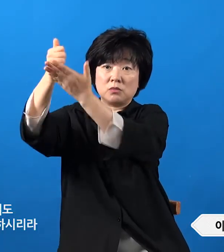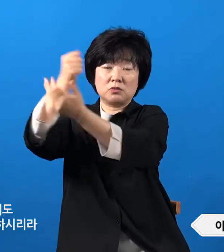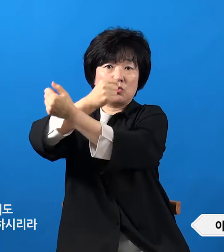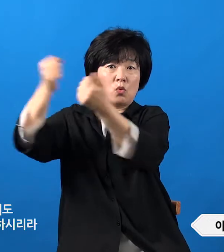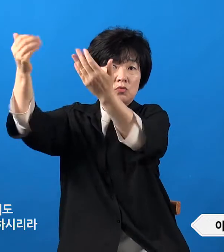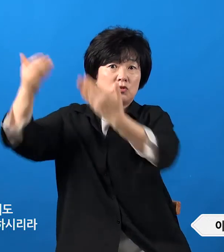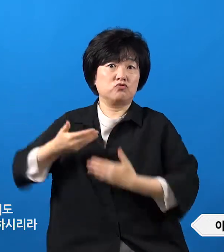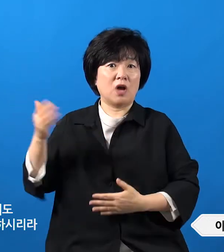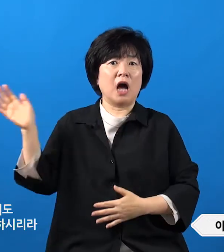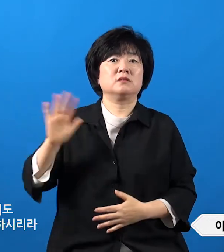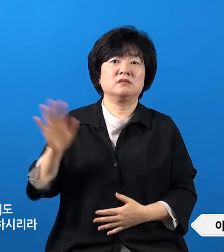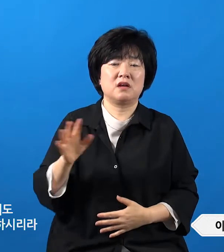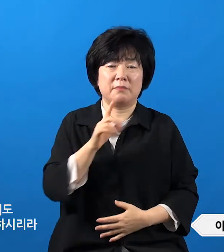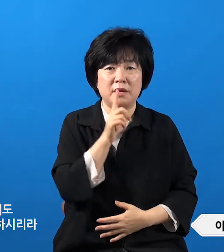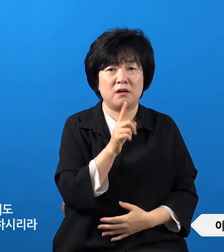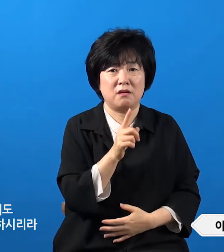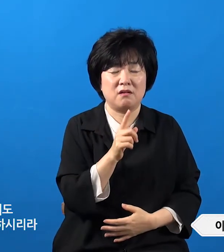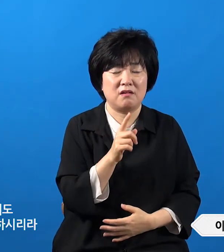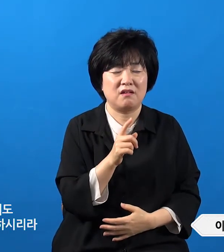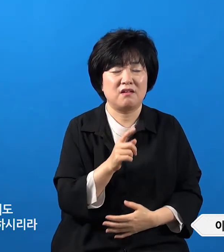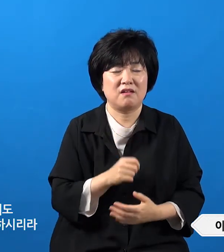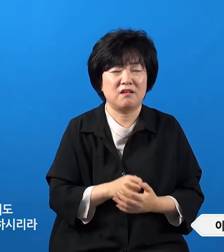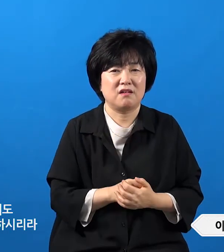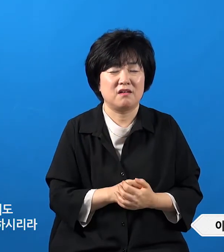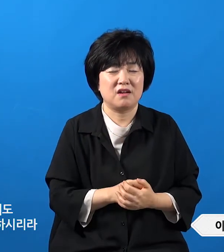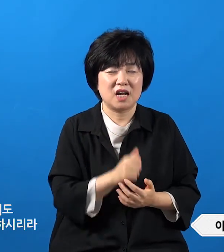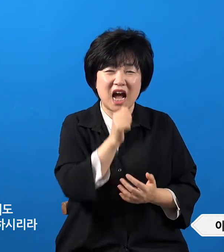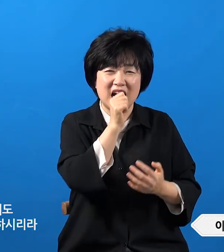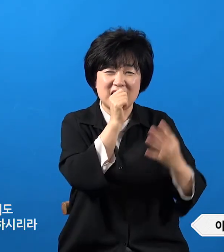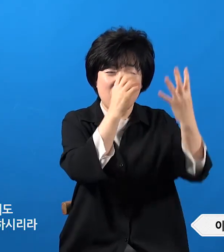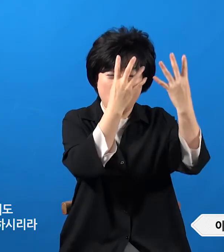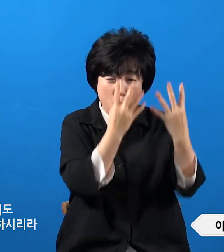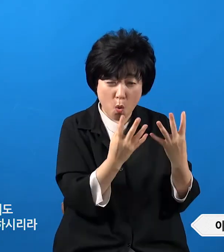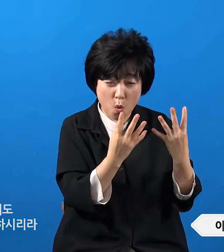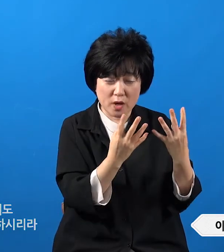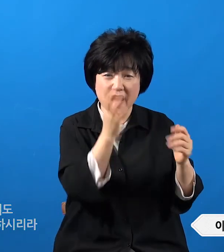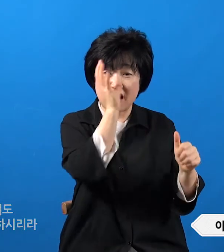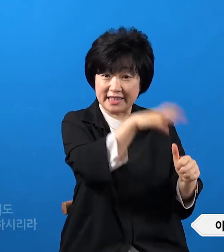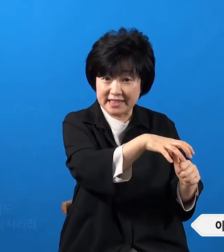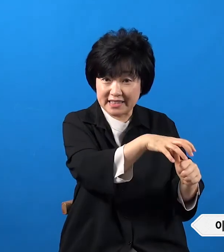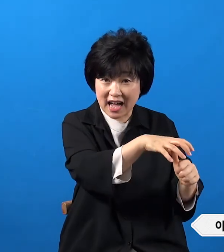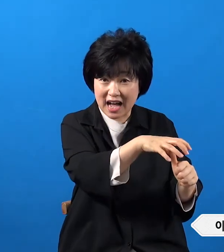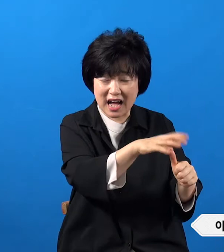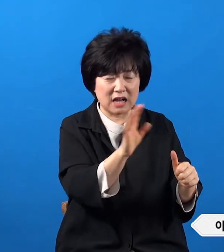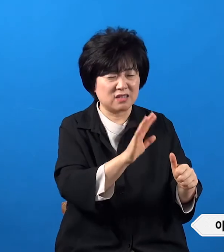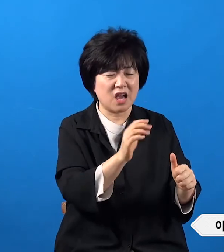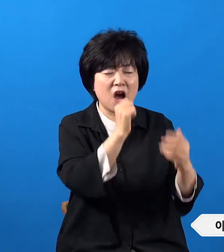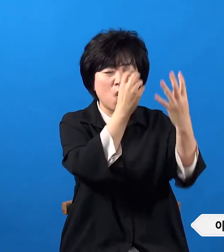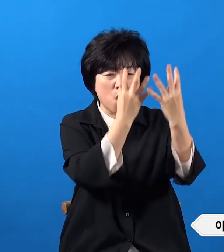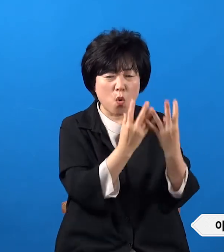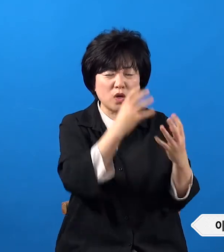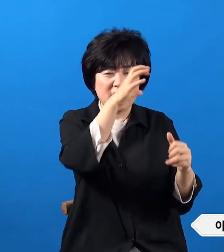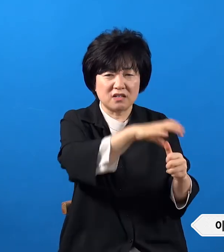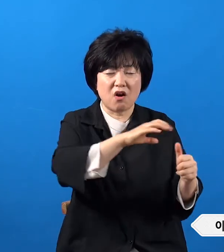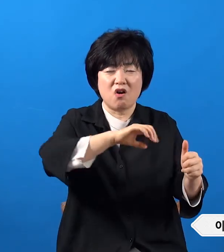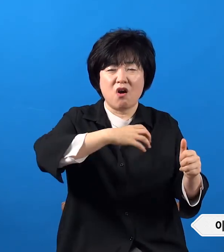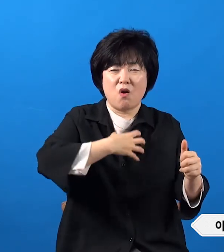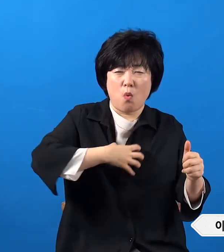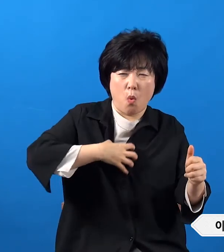여기 옥졸들에게 넘긴다 그랬는데 원문에는 옥에서 고문을 당한다, 이런 표현이 되어 있어요. 옥에서 고문을